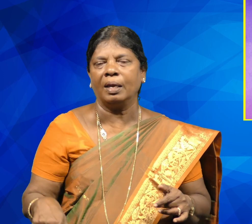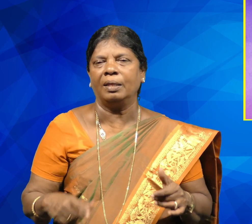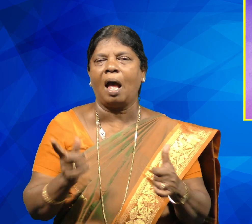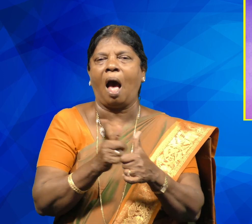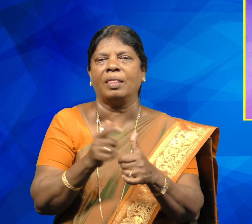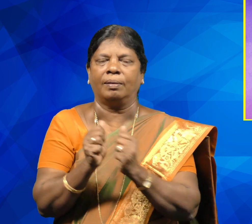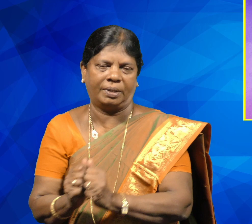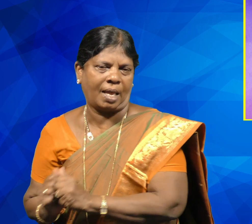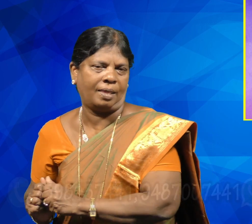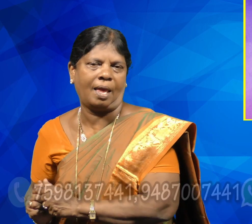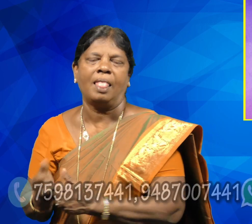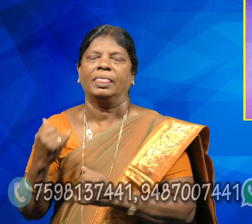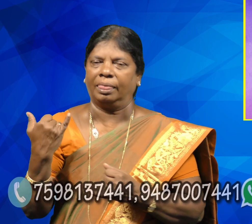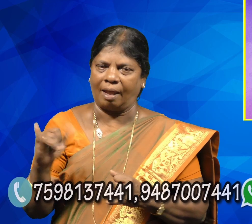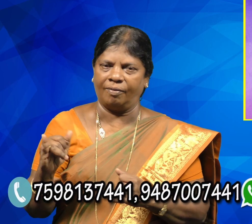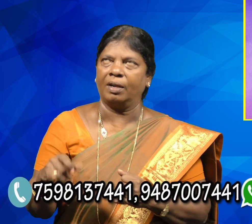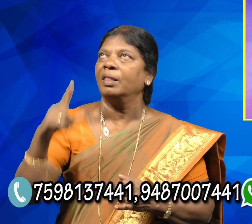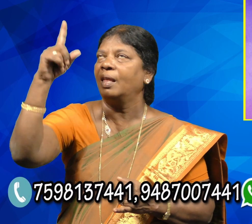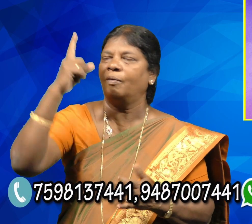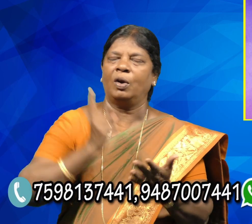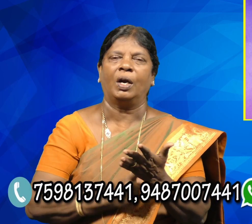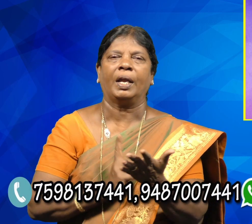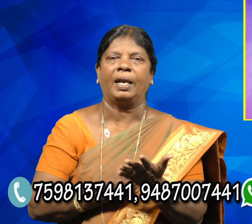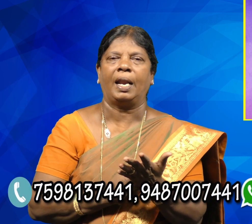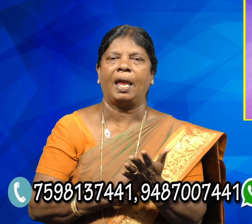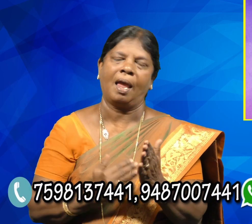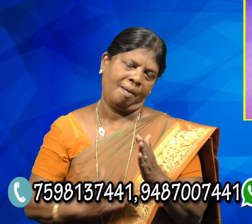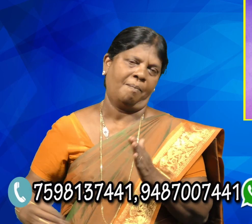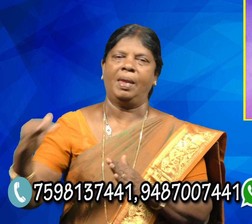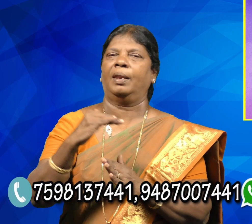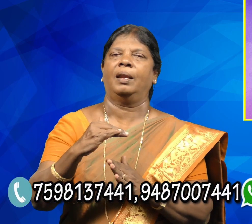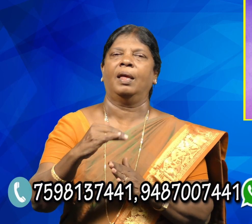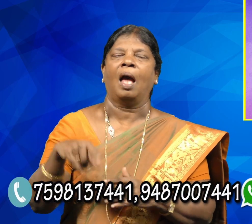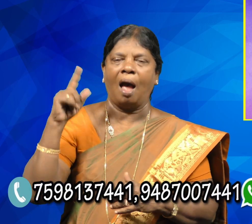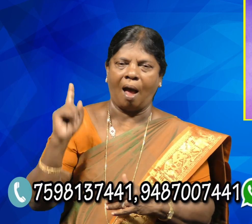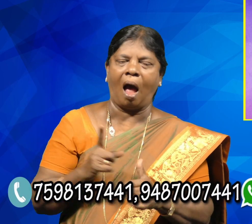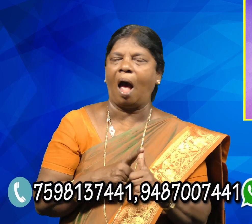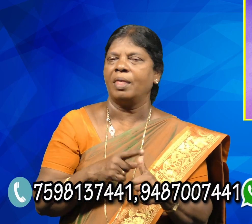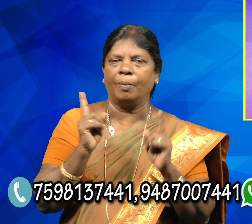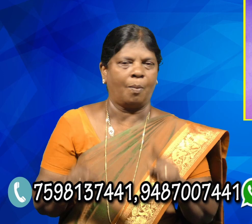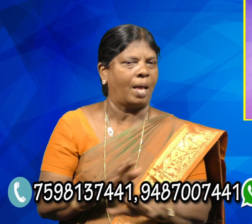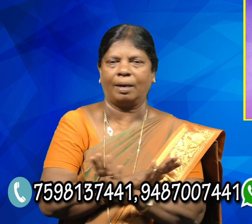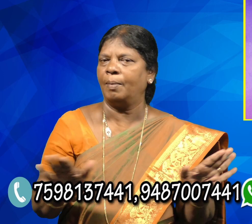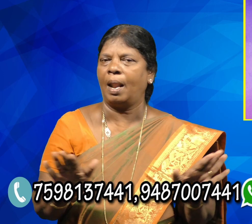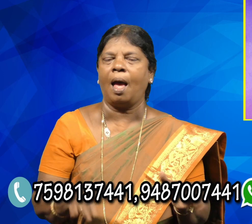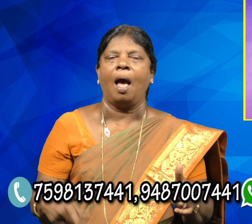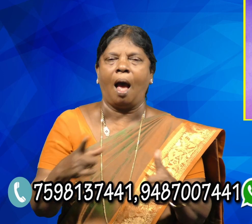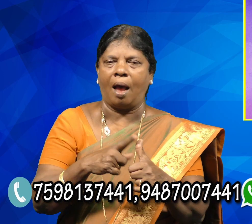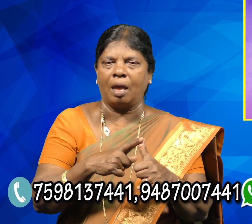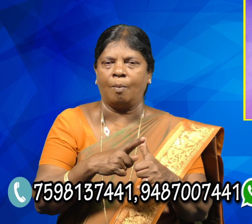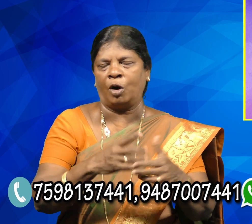இந்த விபத்து கடவுளுடைய கட்டளையை, கடவுளுடைய நிபந்தனையை மீறினதுனாலே அவனுக்கு